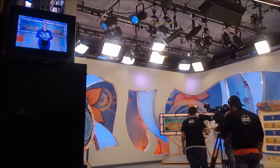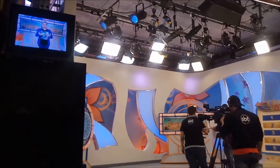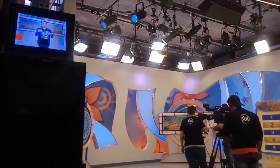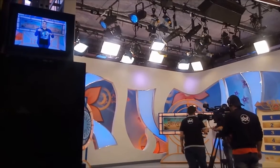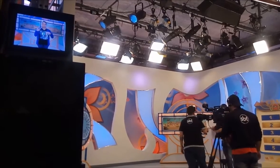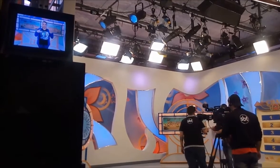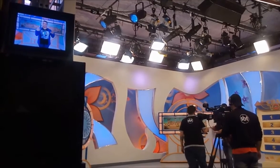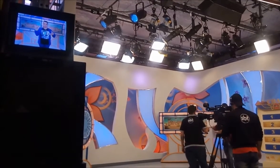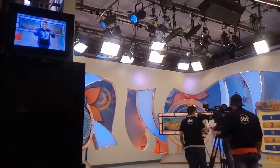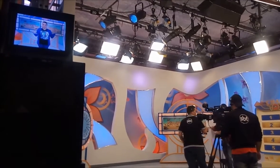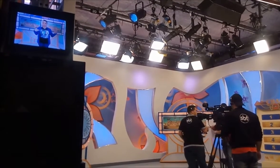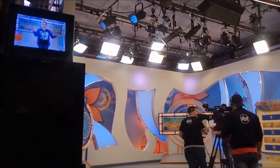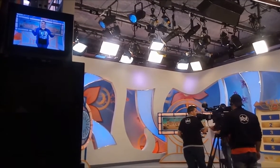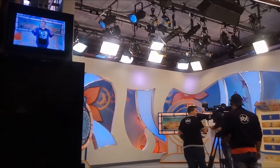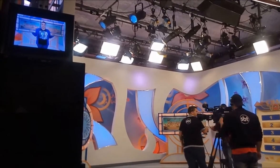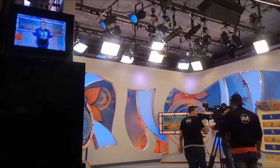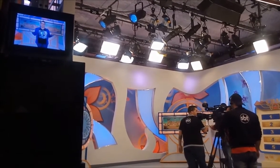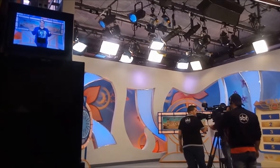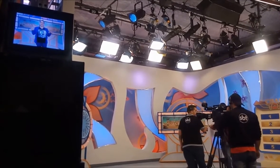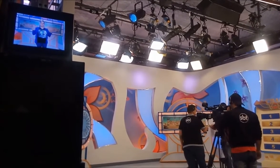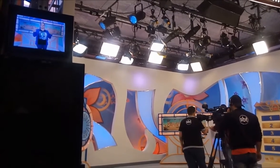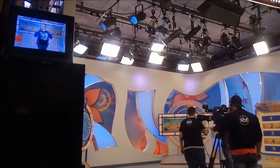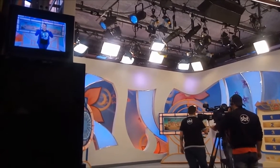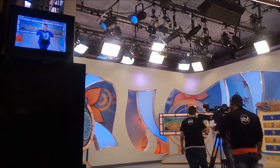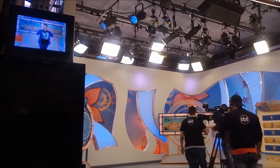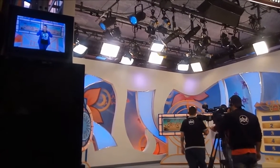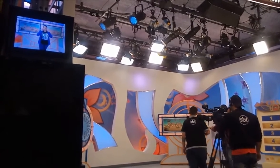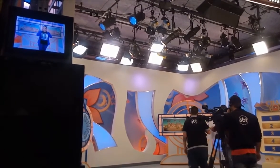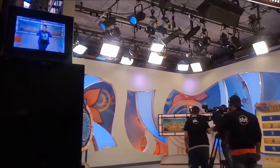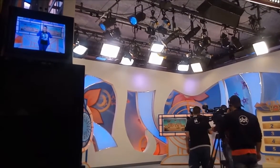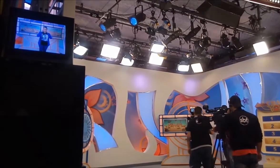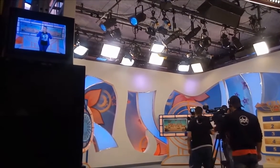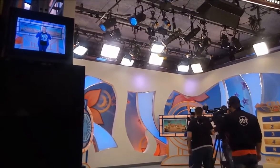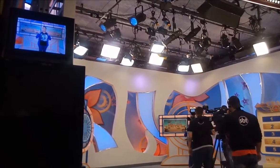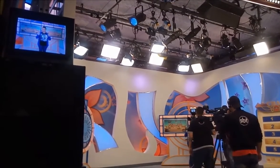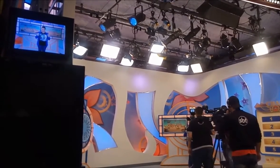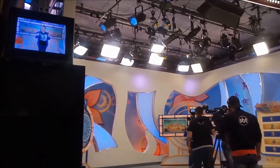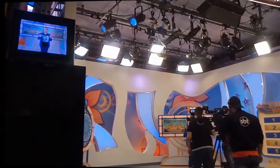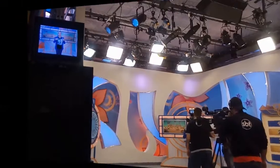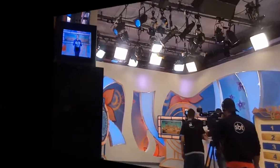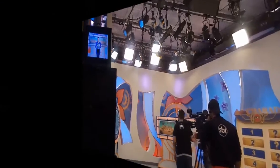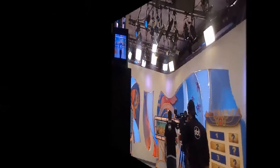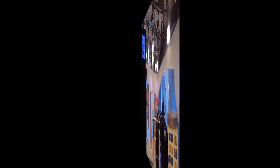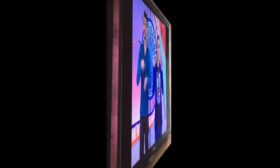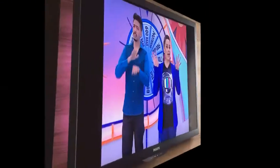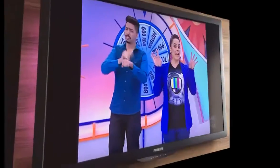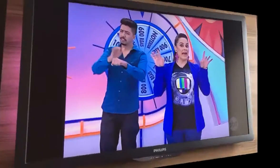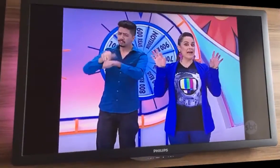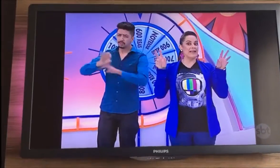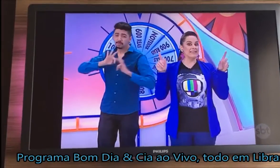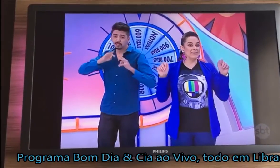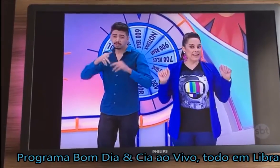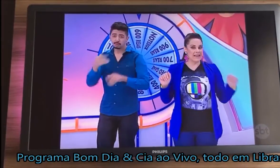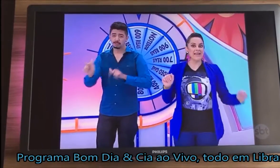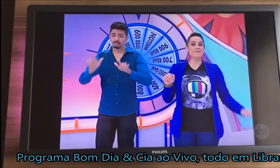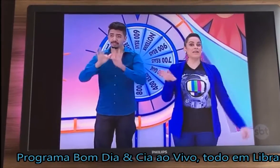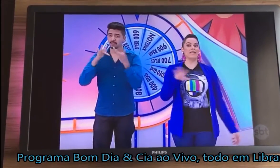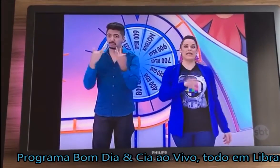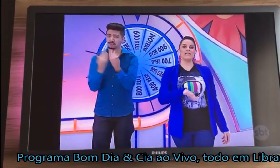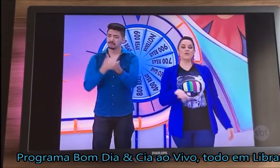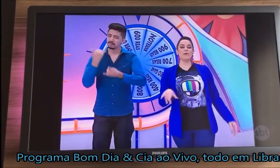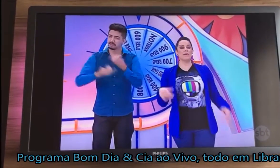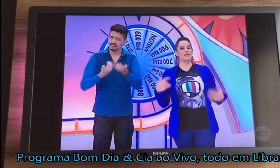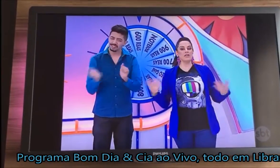dos lindos e vai estar falando em libras, para você, em libras, pois é, ele vai estar baixo, vai estar em libras,